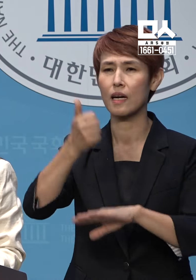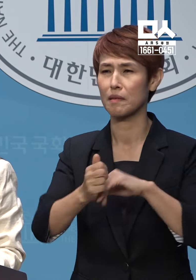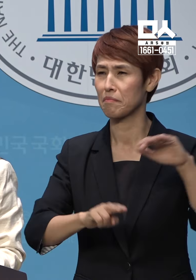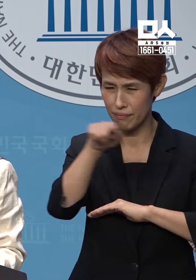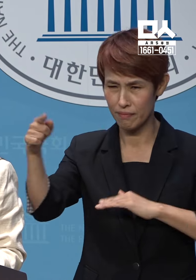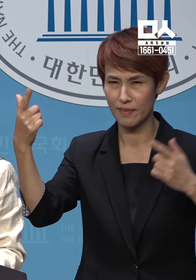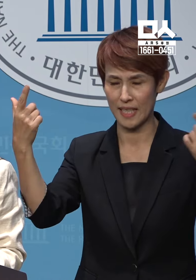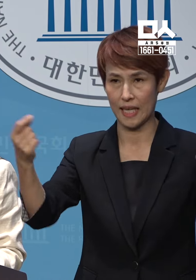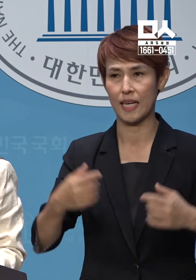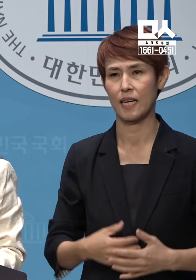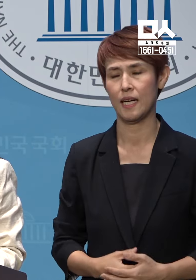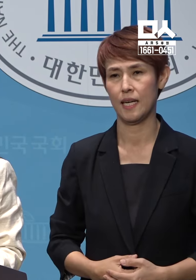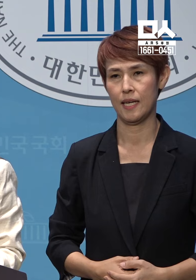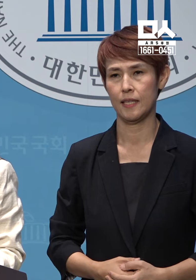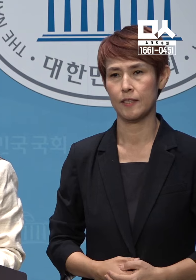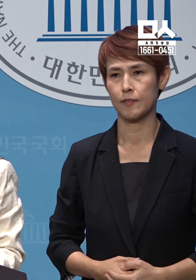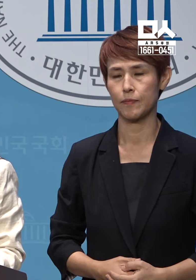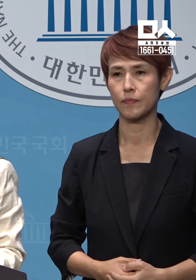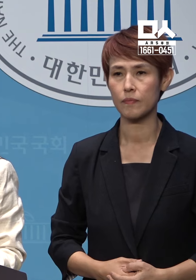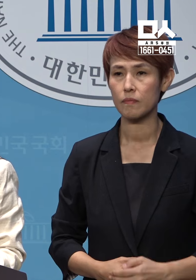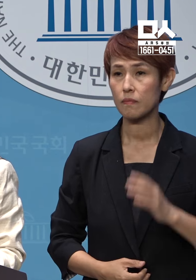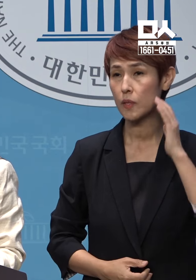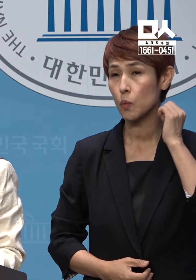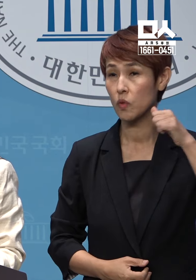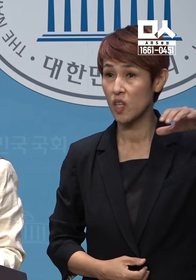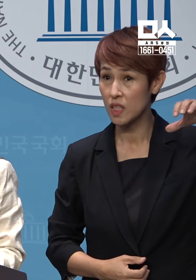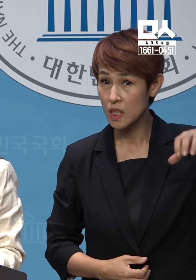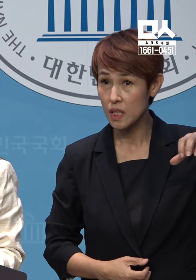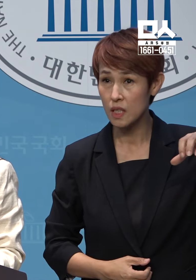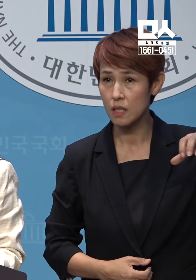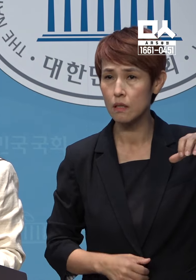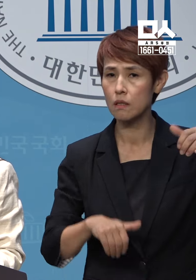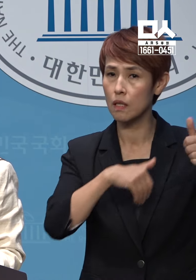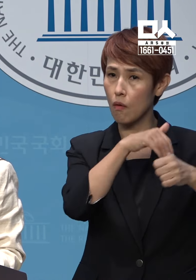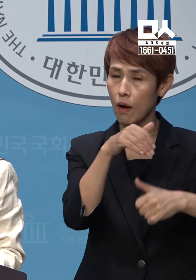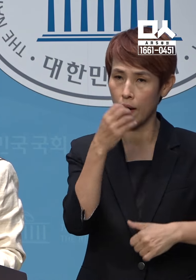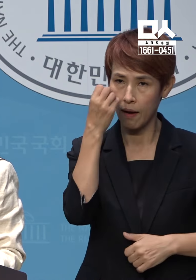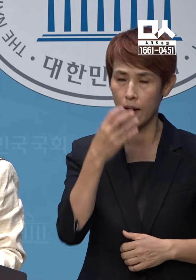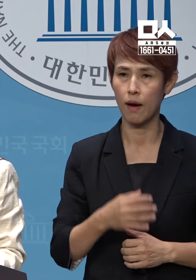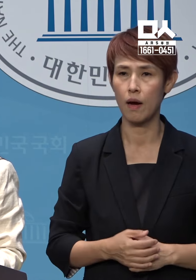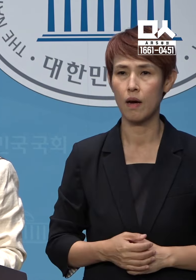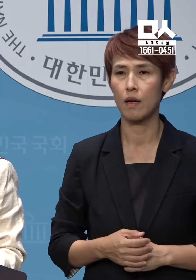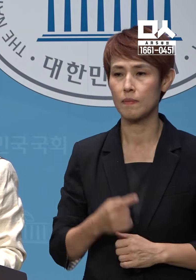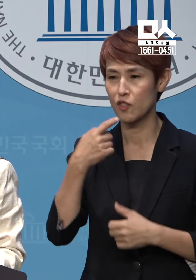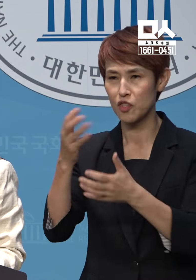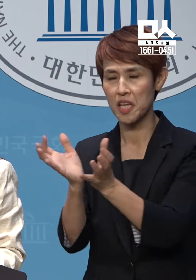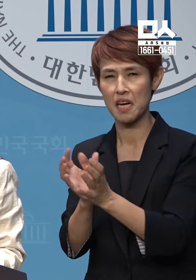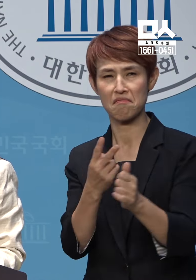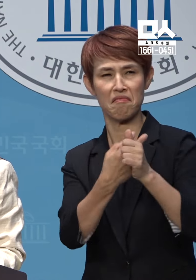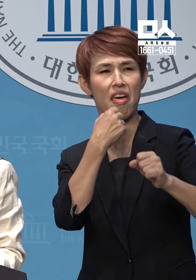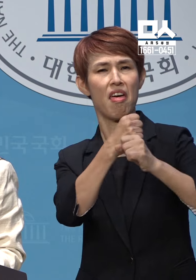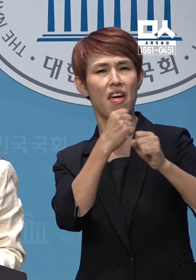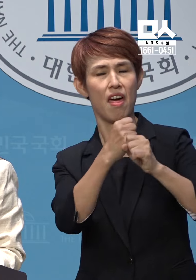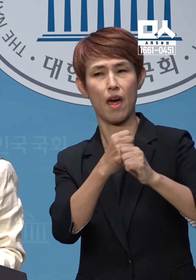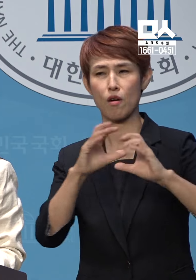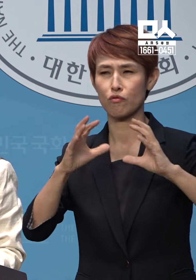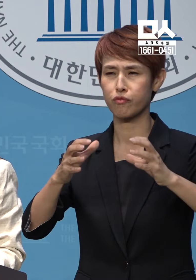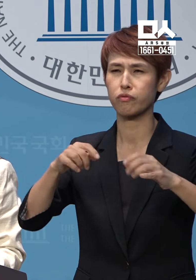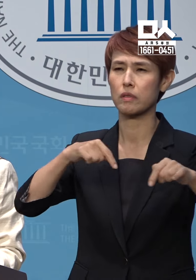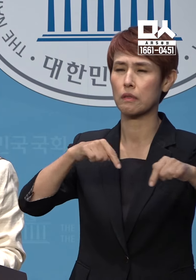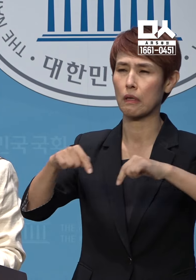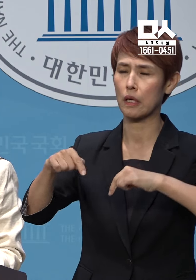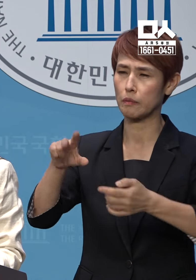뺑소니다 더 황당한 건 대통령실 반응입니다 민주당의 탄핵 난발로 국정공백이 우려된 며